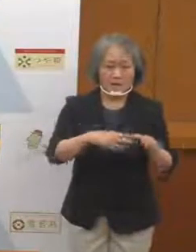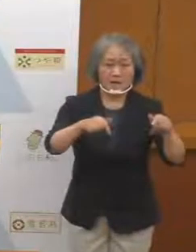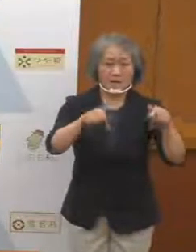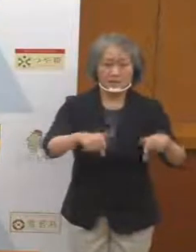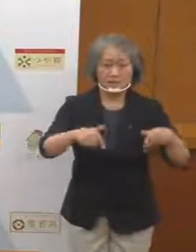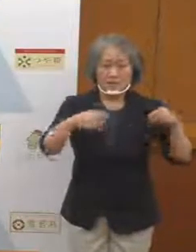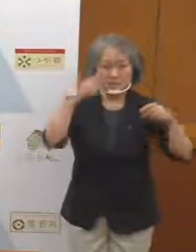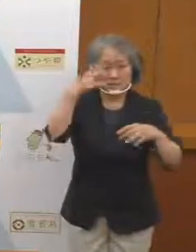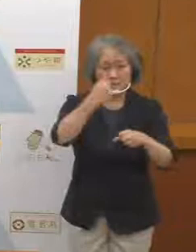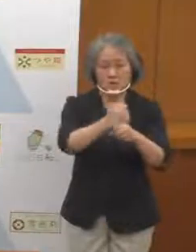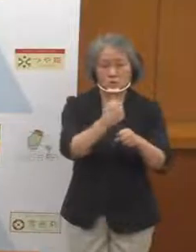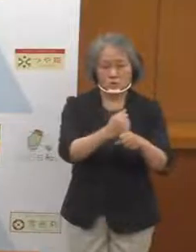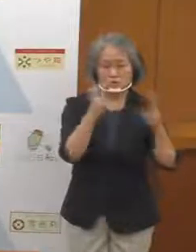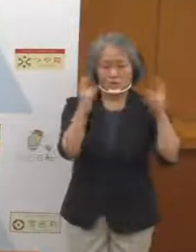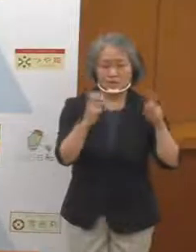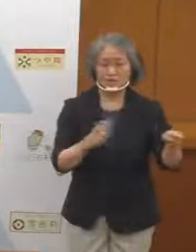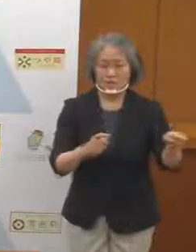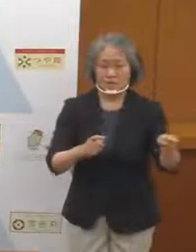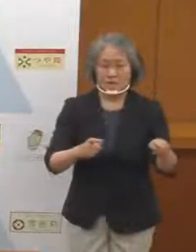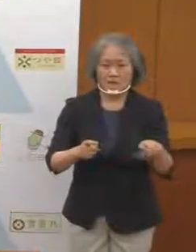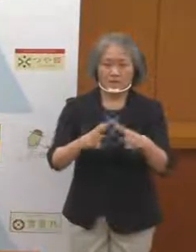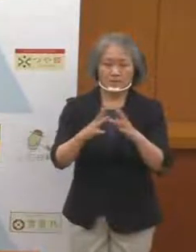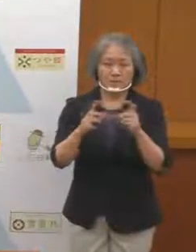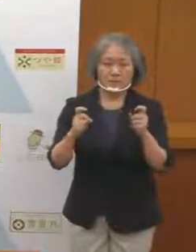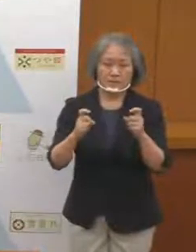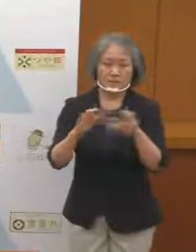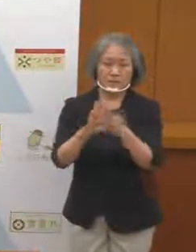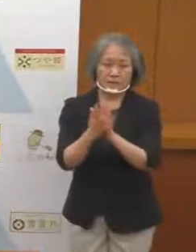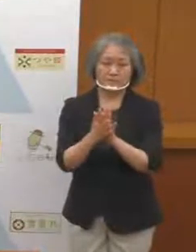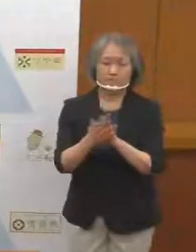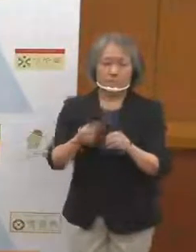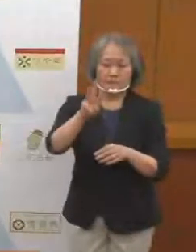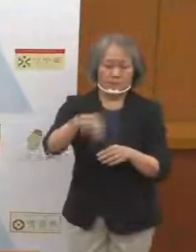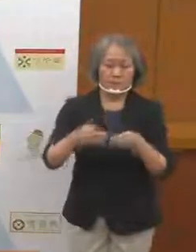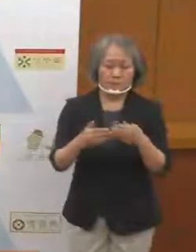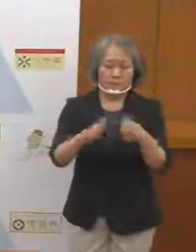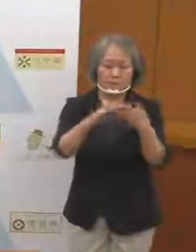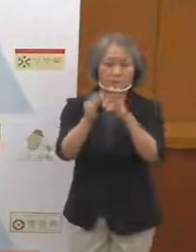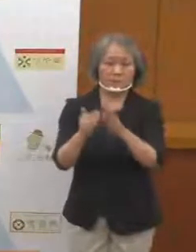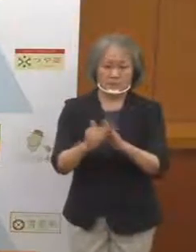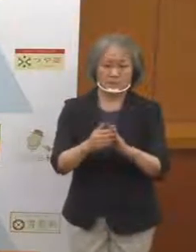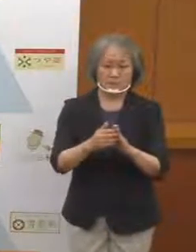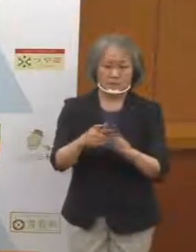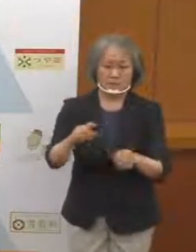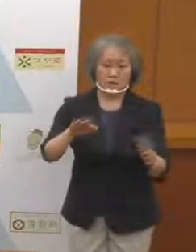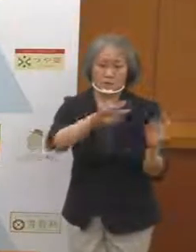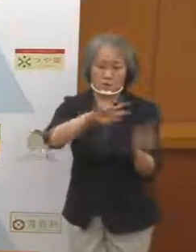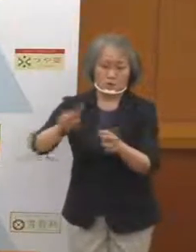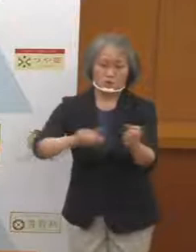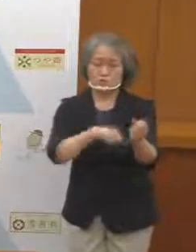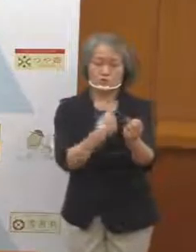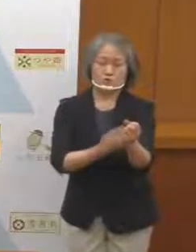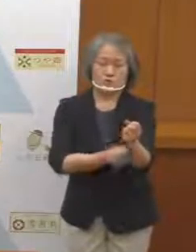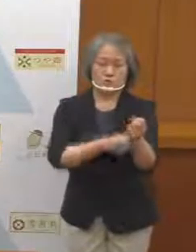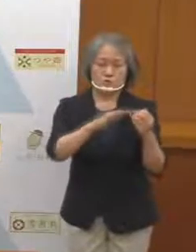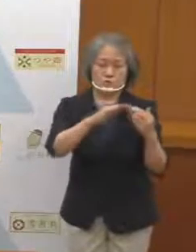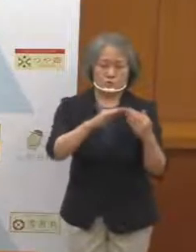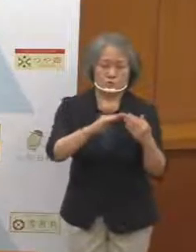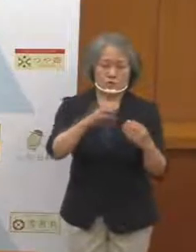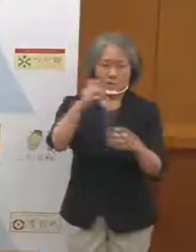町において計画している風力発電事業につきまして本日やば私の佐藤市長から